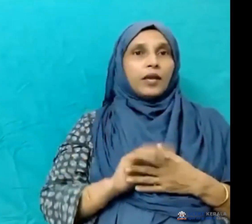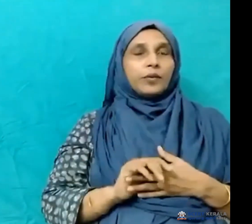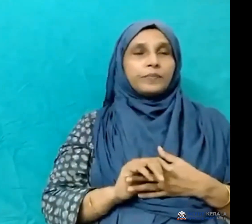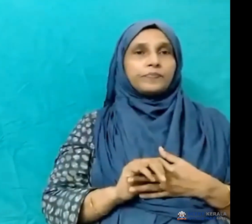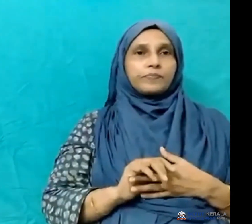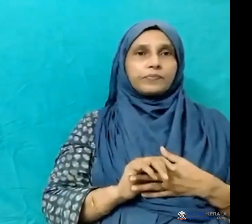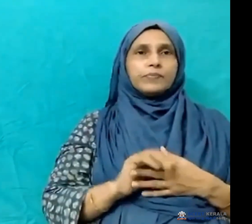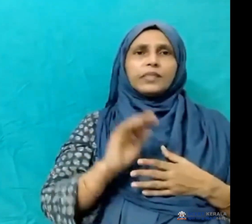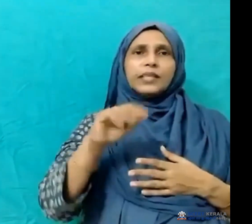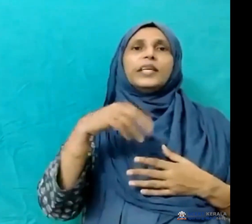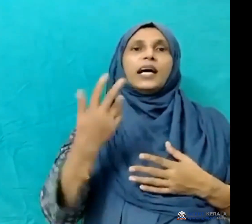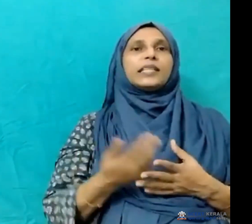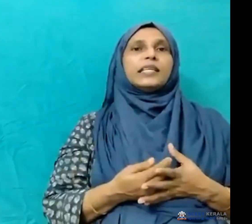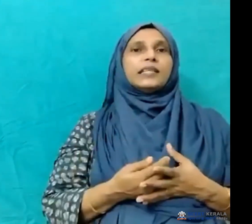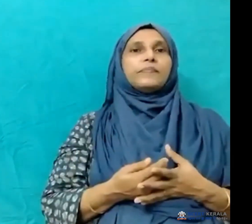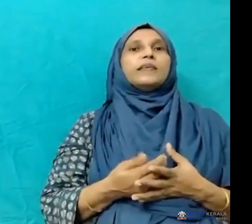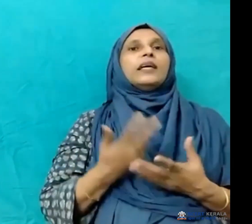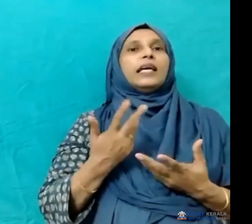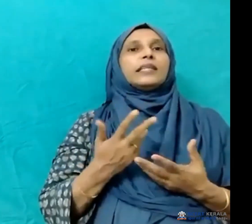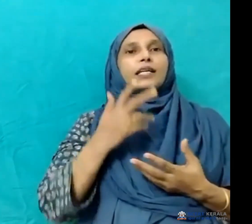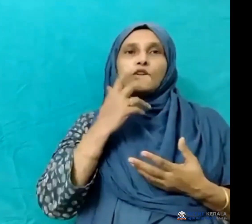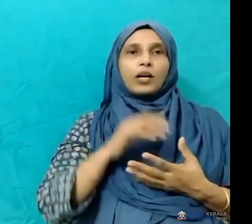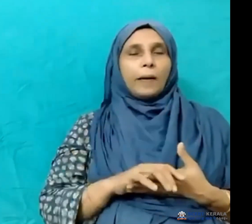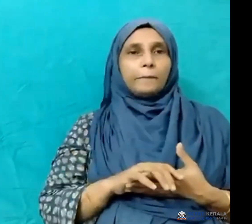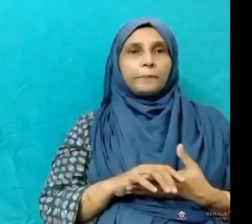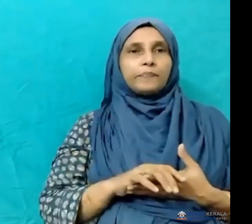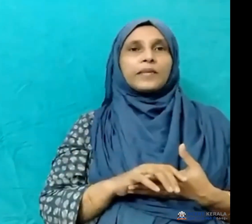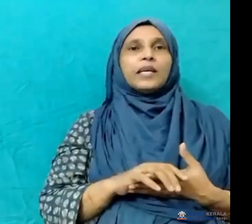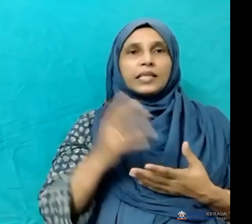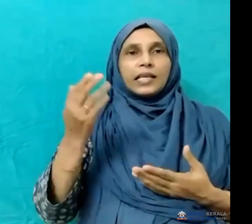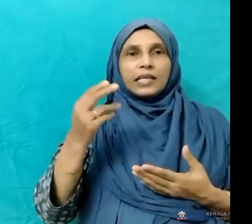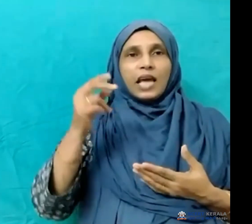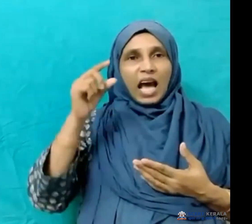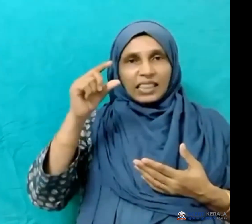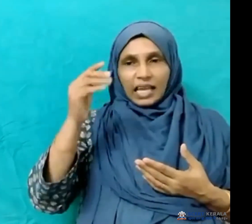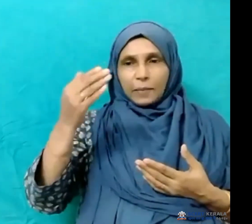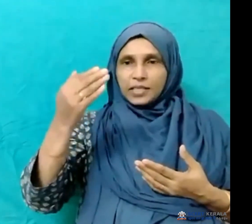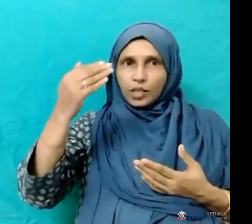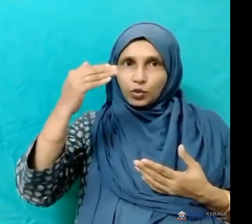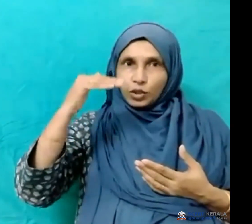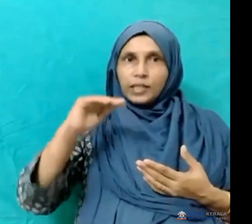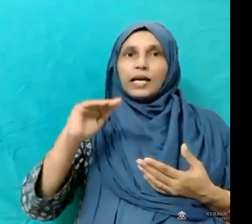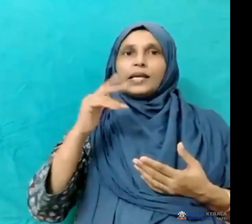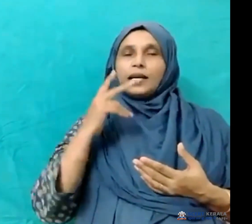മനസ്സിലായോ. ഇനി അടുത്തത് എന്താണ് നോക്കാം. എന്താണ് ആ തലാമസിന്റെ തൊട്ട് താഴെ